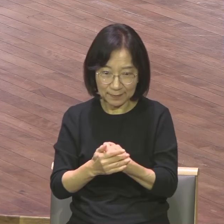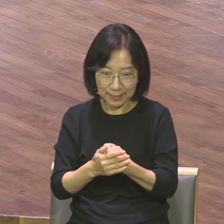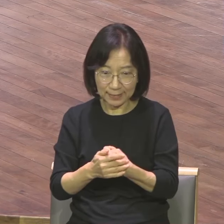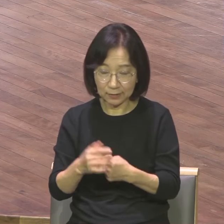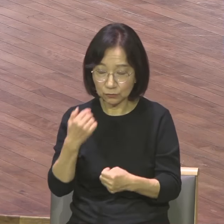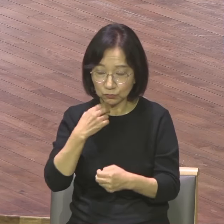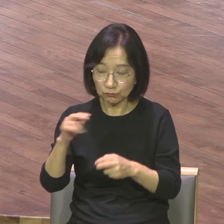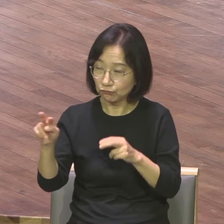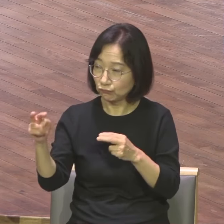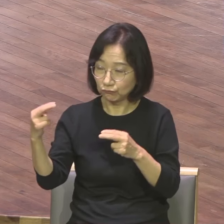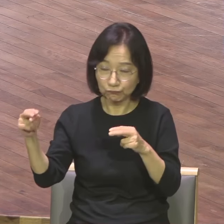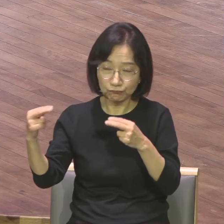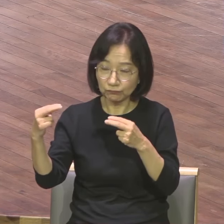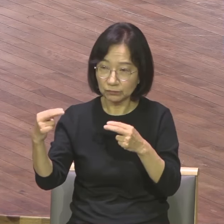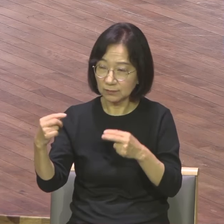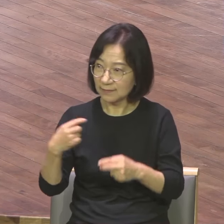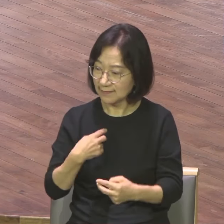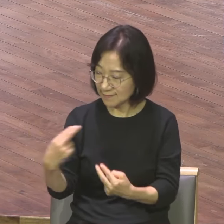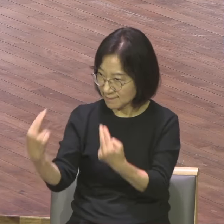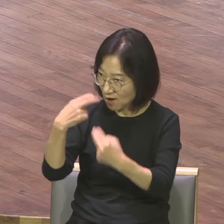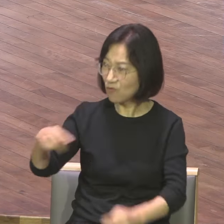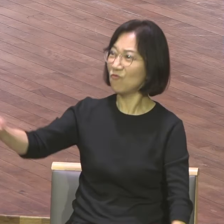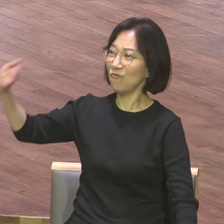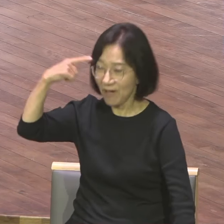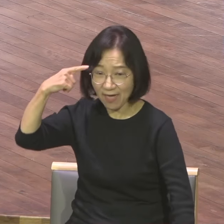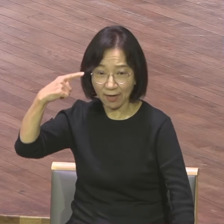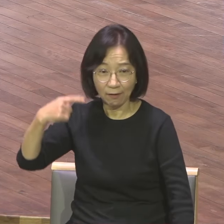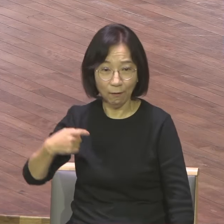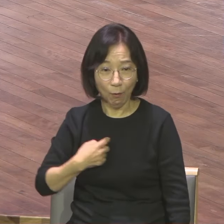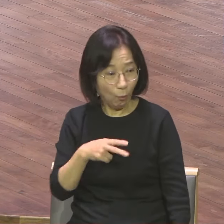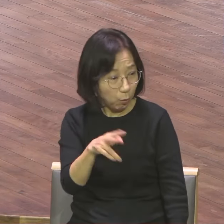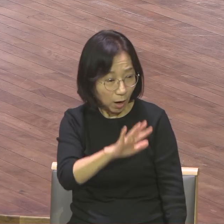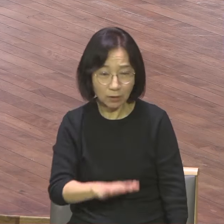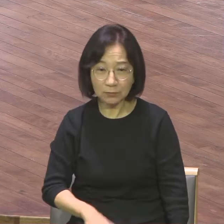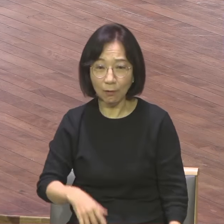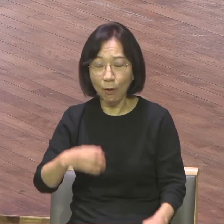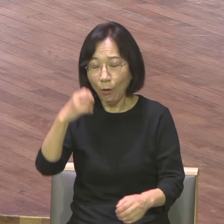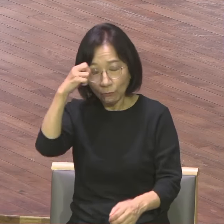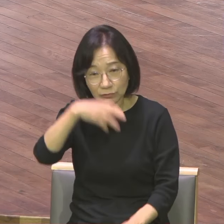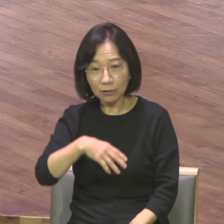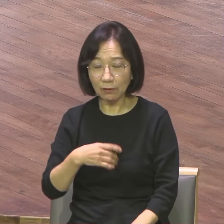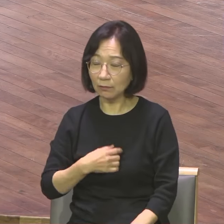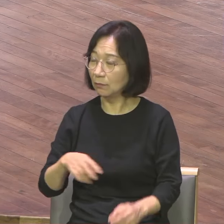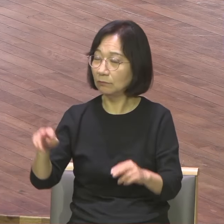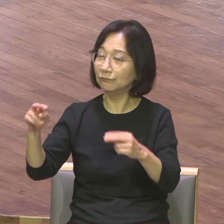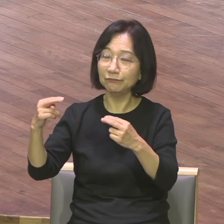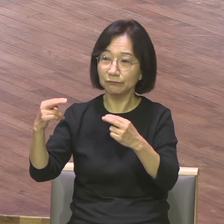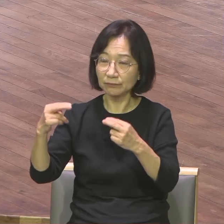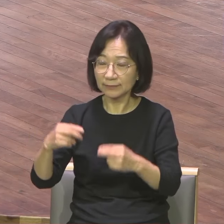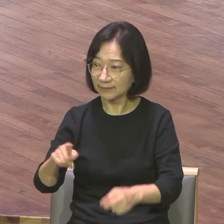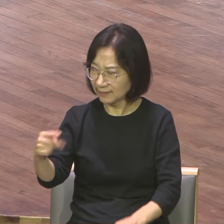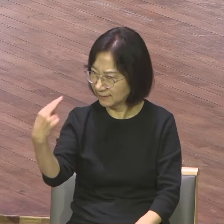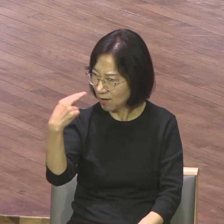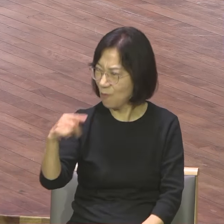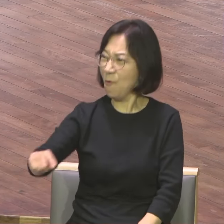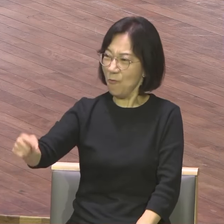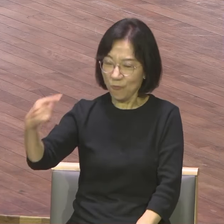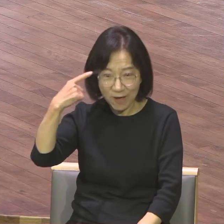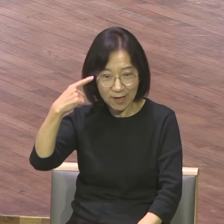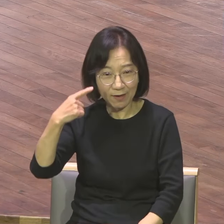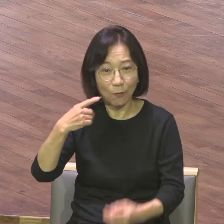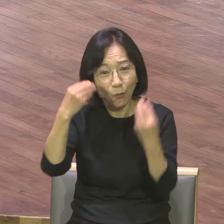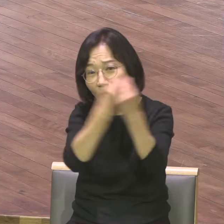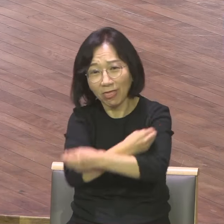꼴찌봐? 아 쳐다보려고 본 게 아니라 보였나 한번 봤더니 보여지 눈만 맞으면 확